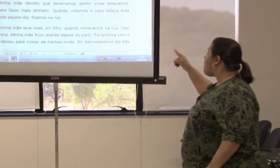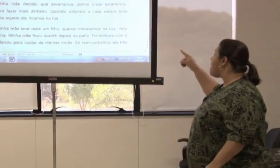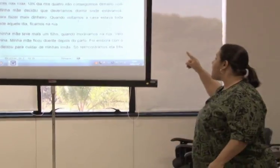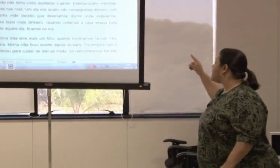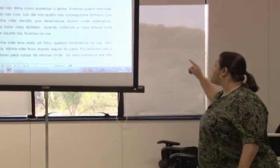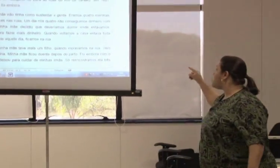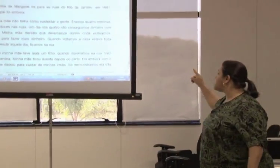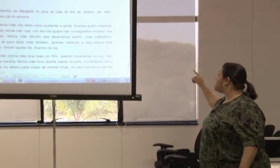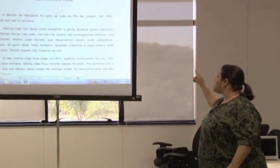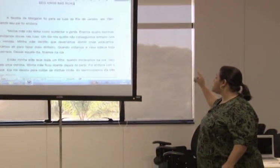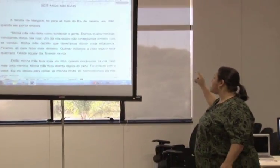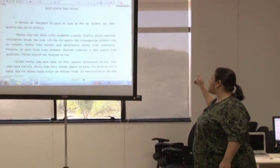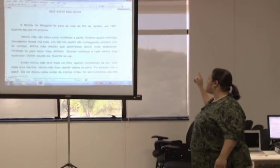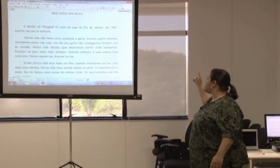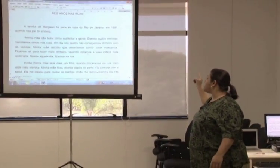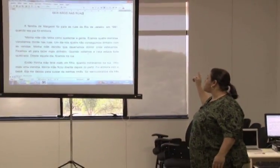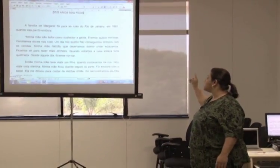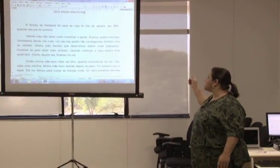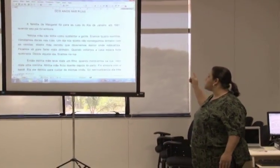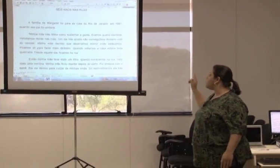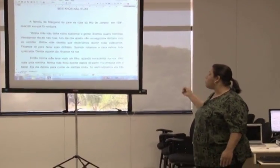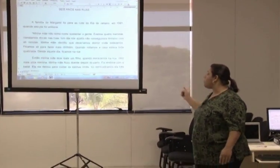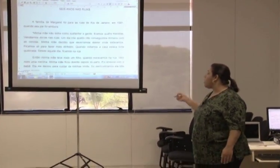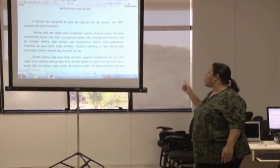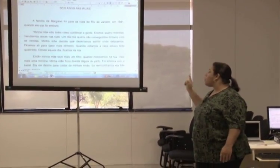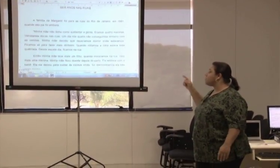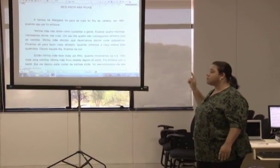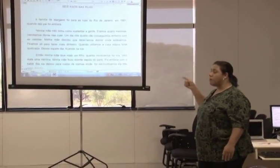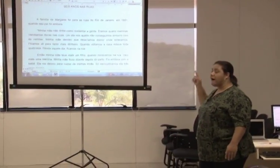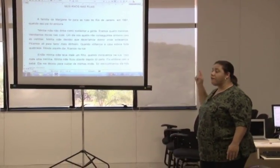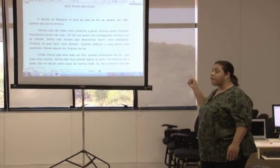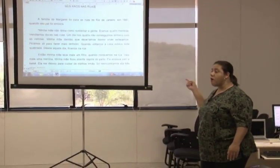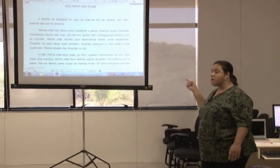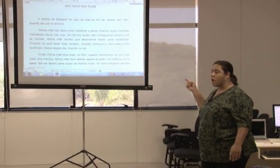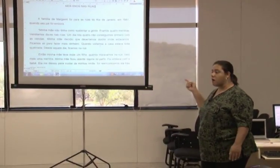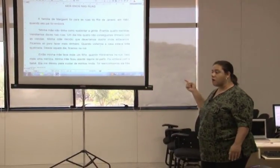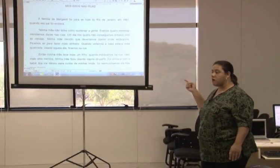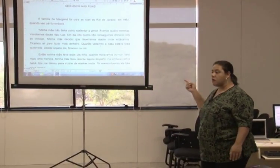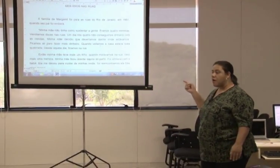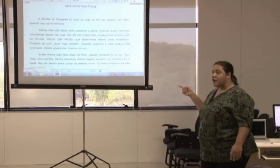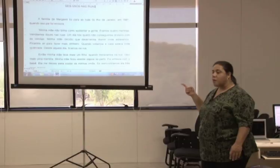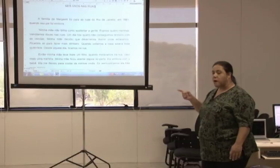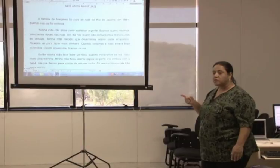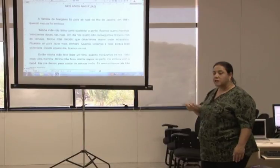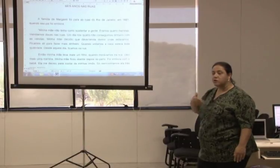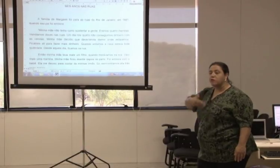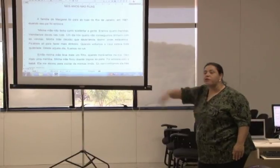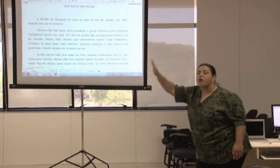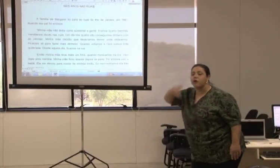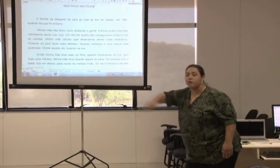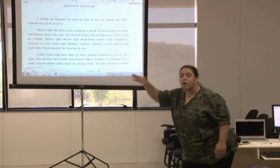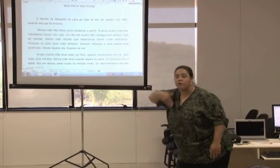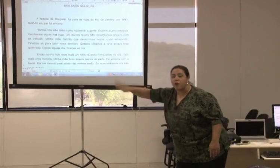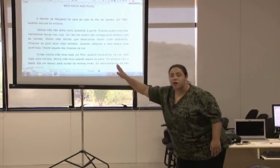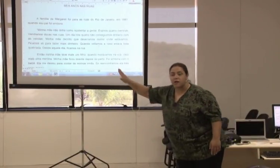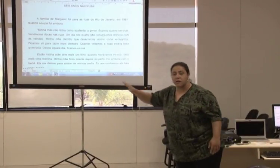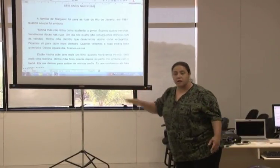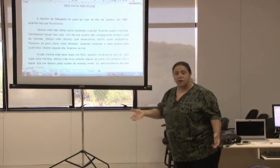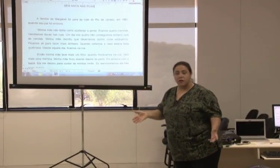foi para as ruas do Rio de Janeiro em 1981, quando seu pai foi embora. Eu posso usar tudo foi?